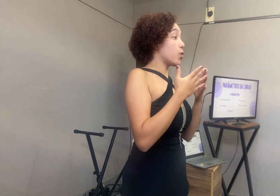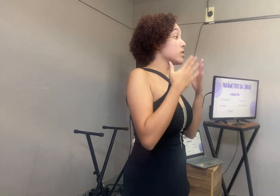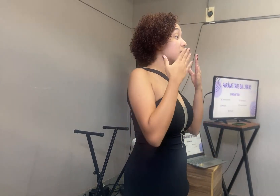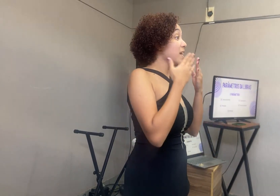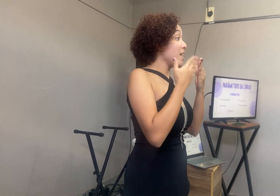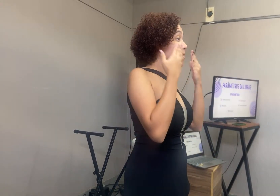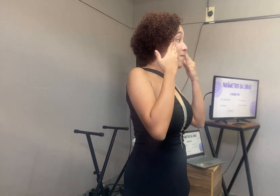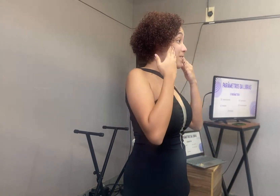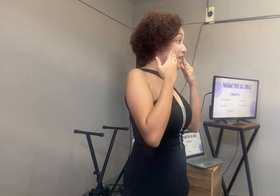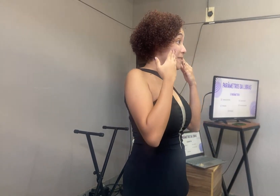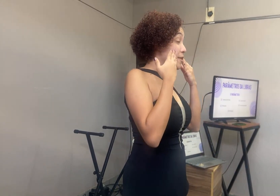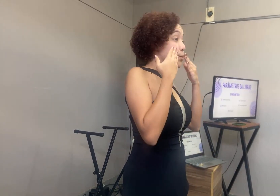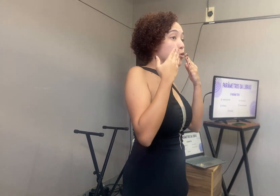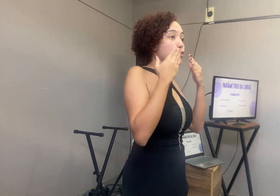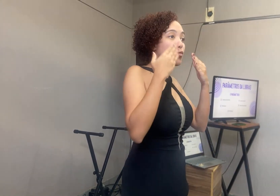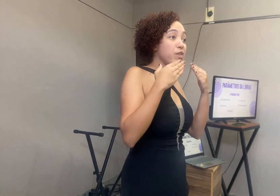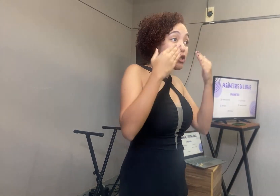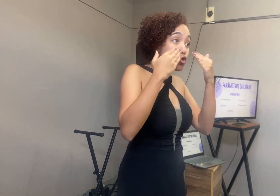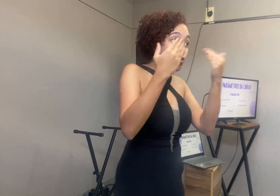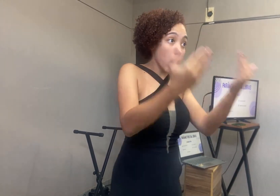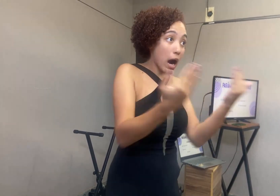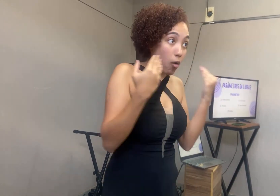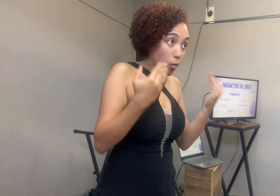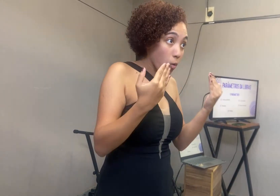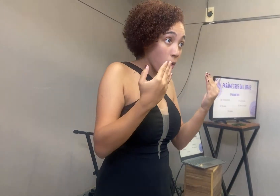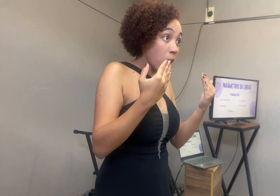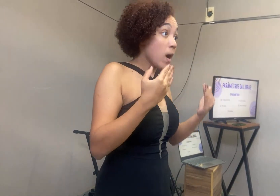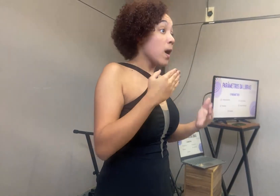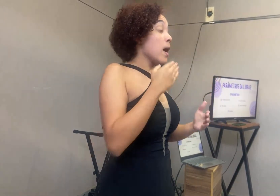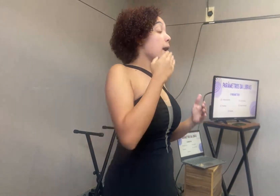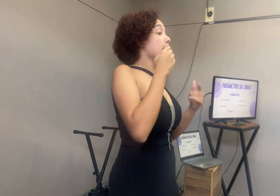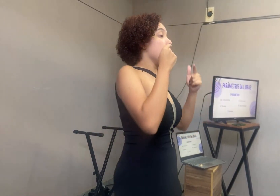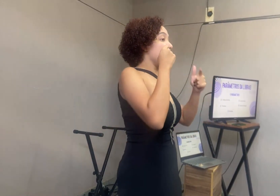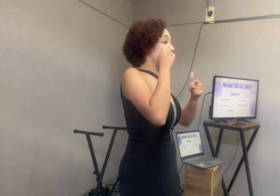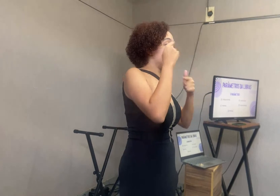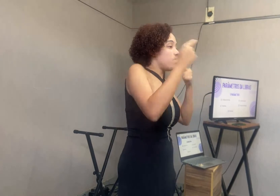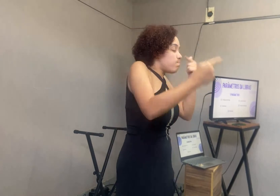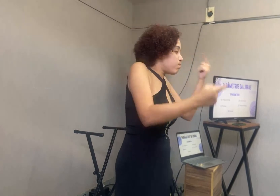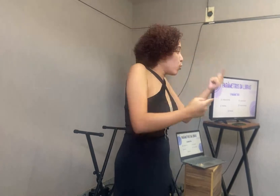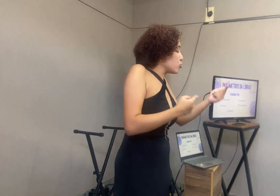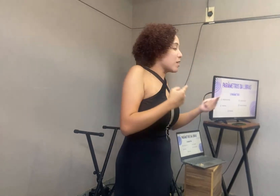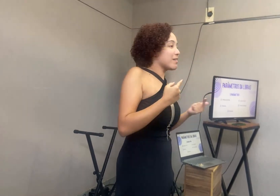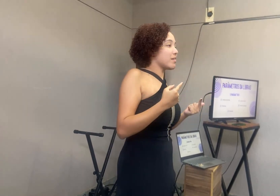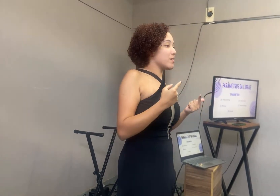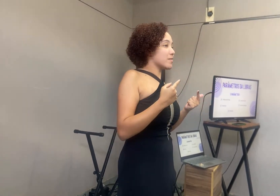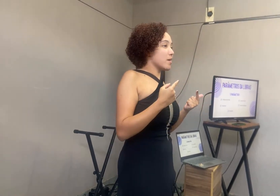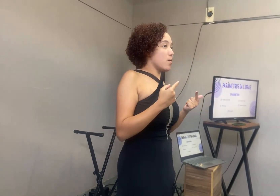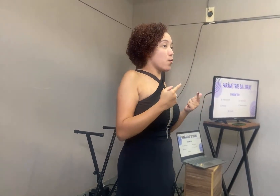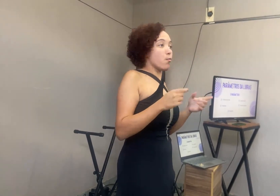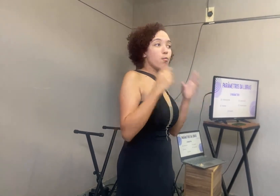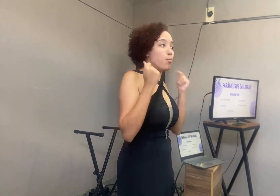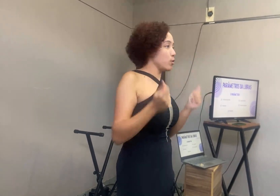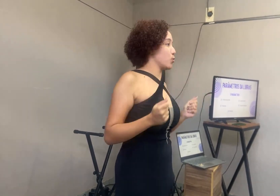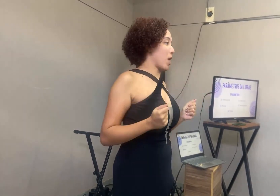conta que dele ser muito visual, ele puxa a atenção muito